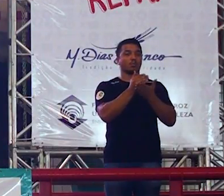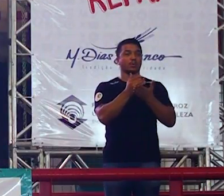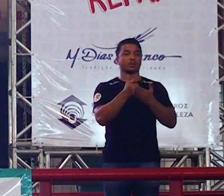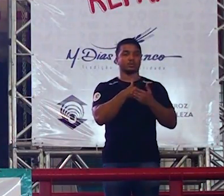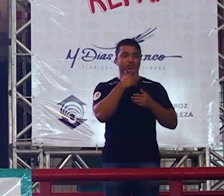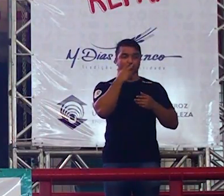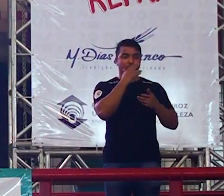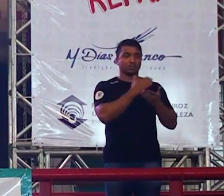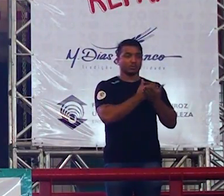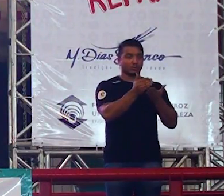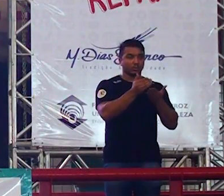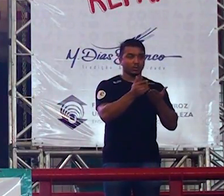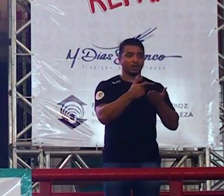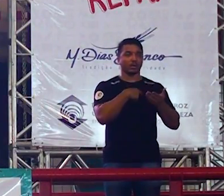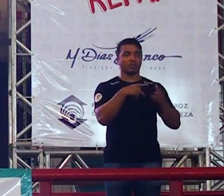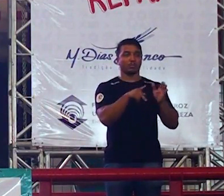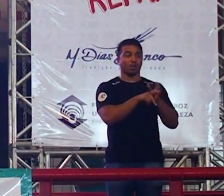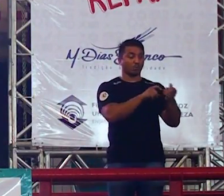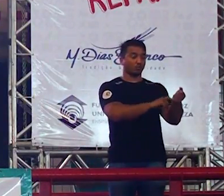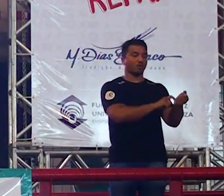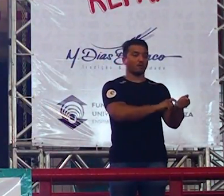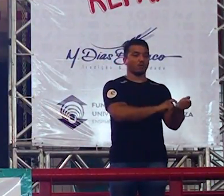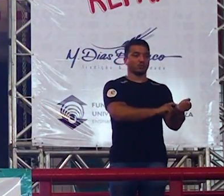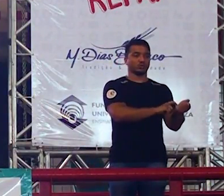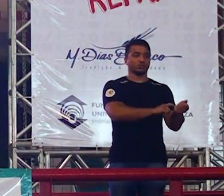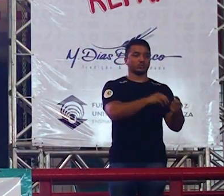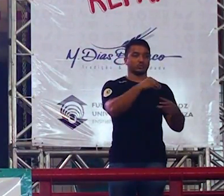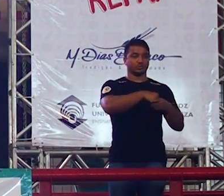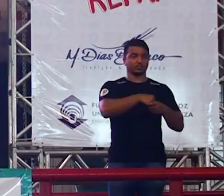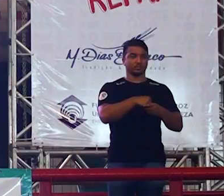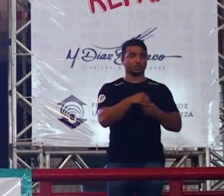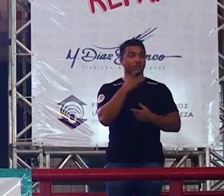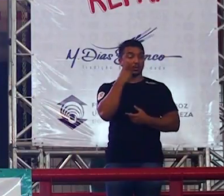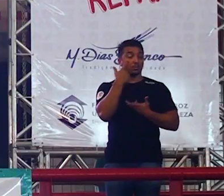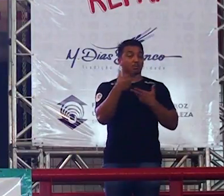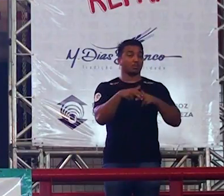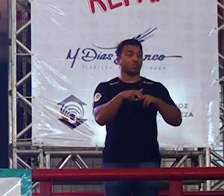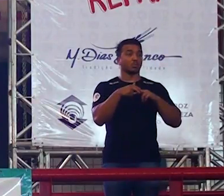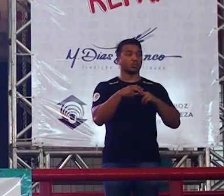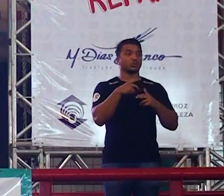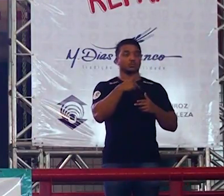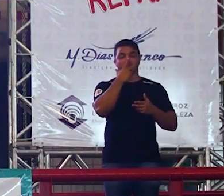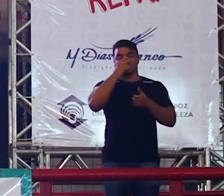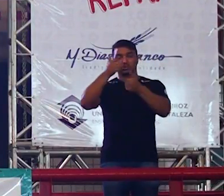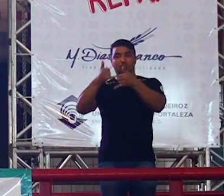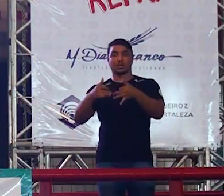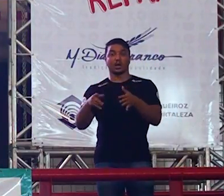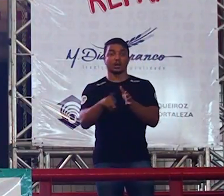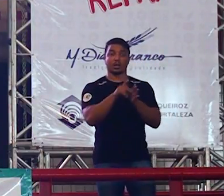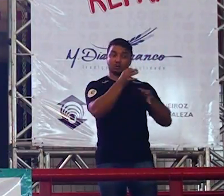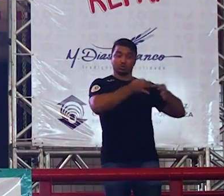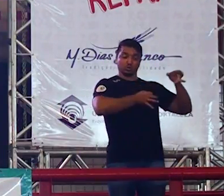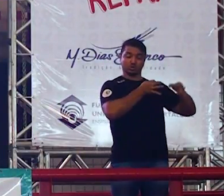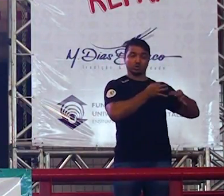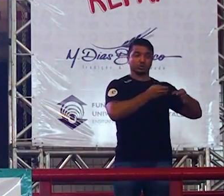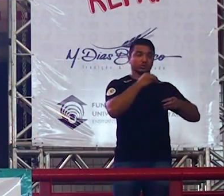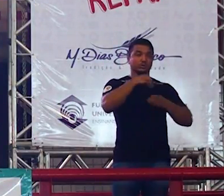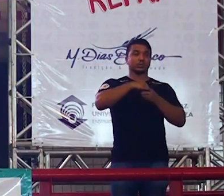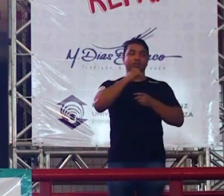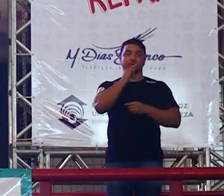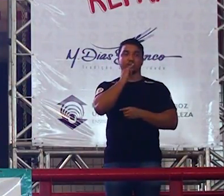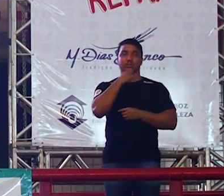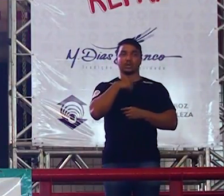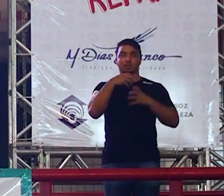do folheto do tecido nervoso. Ou seja, a lógica da justiça é que se existe